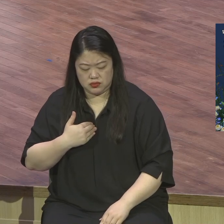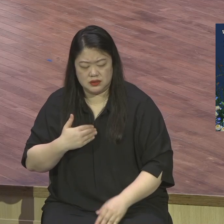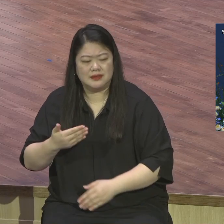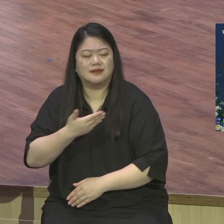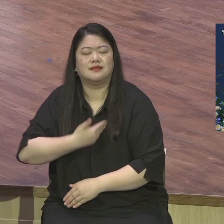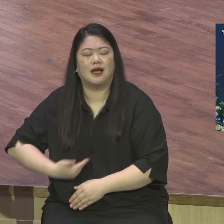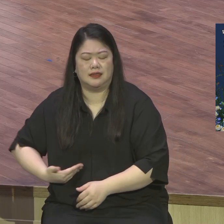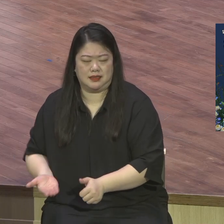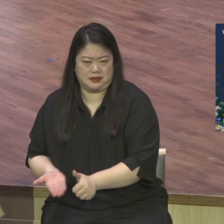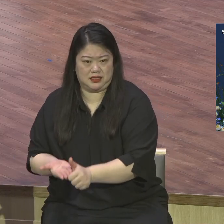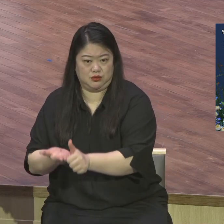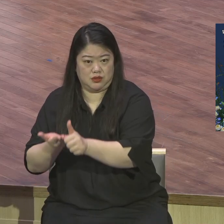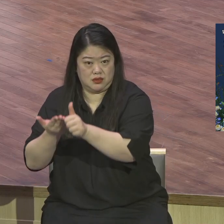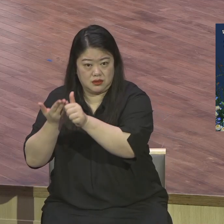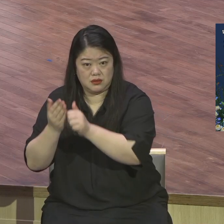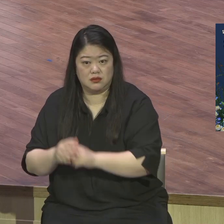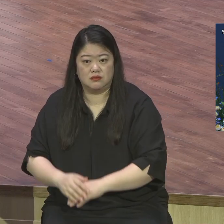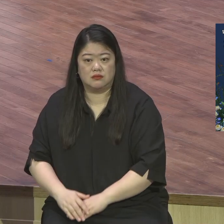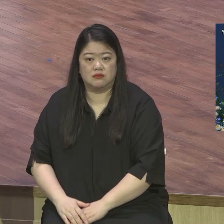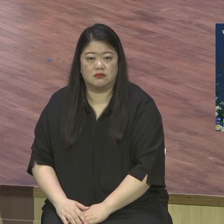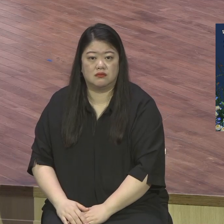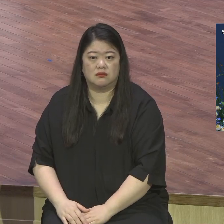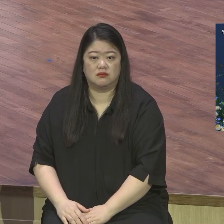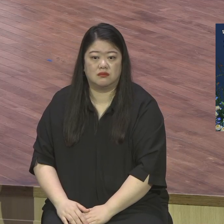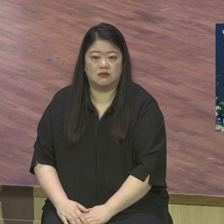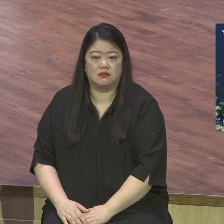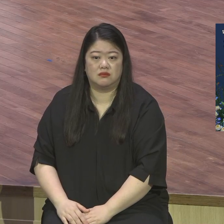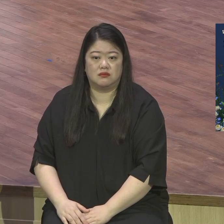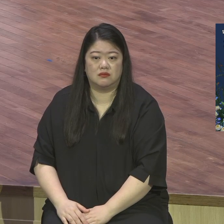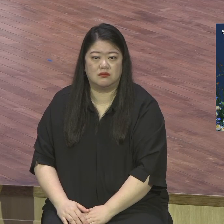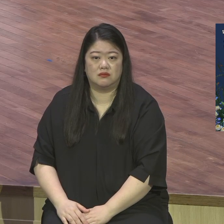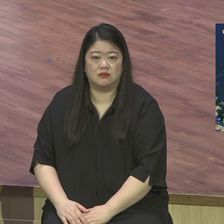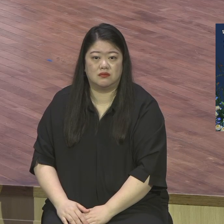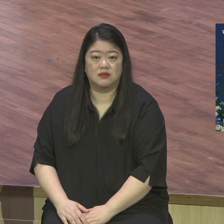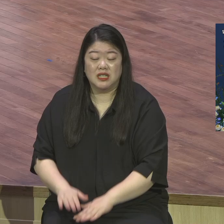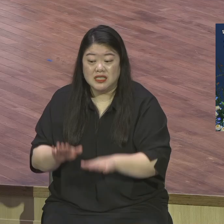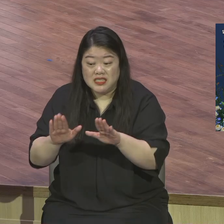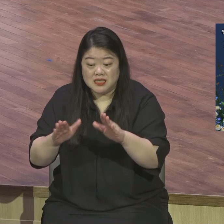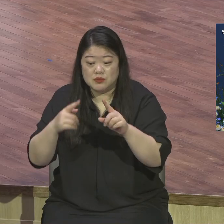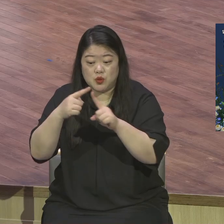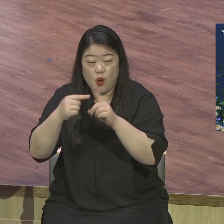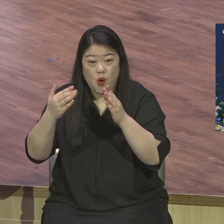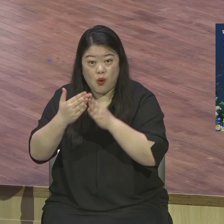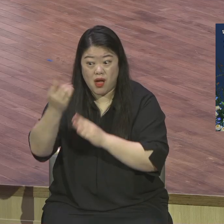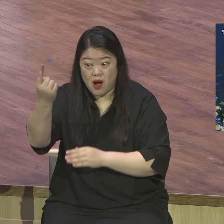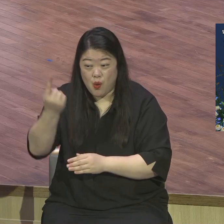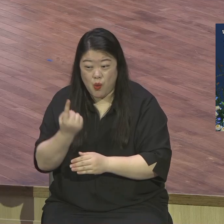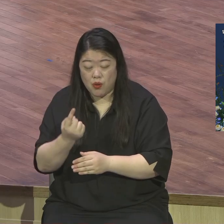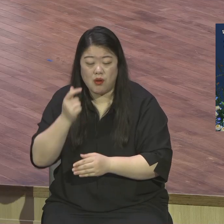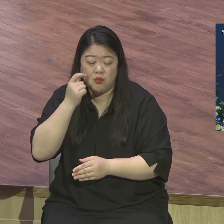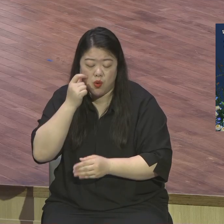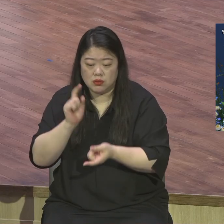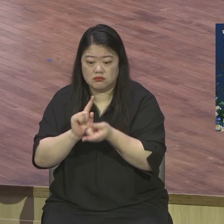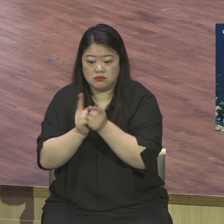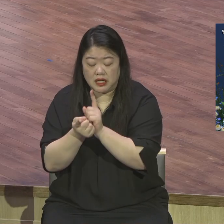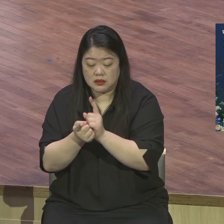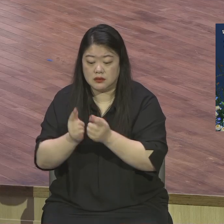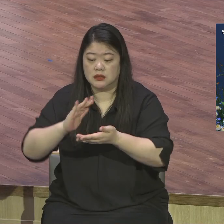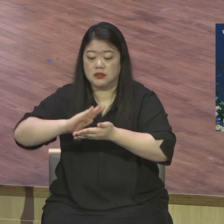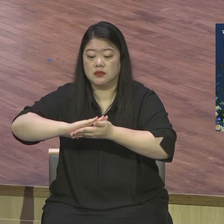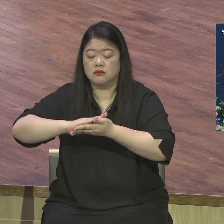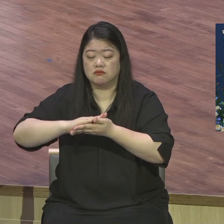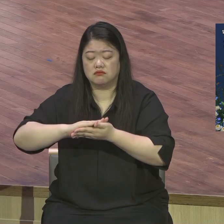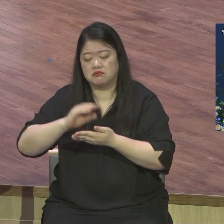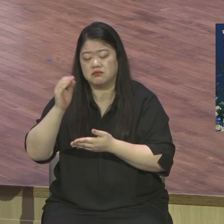무슨 핸드폰으로 온라인 헌금합니까 보통미도 많이가 못하거든요 이거 누가 봅니까 이거 이거